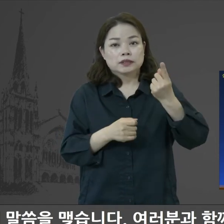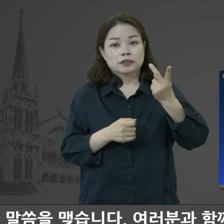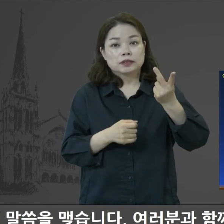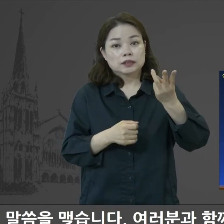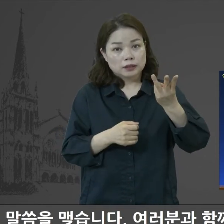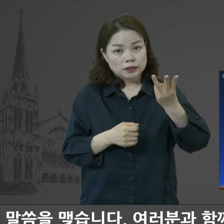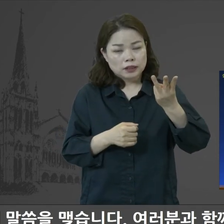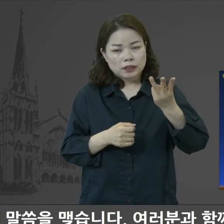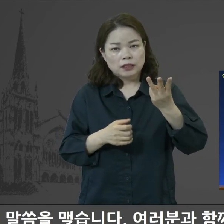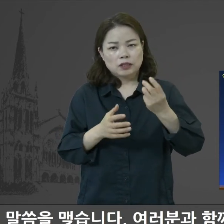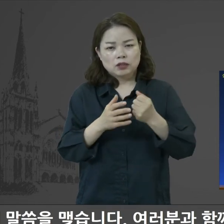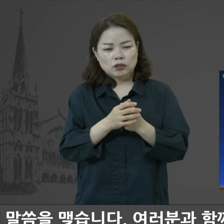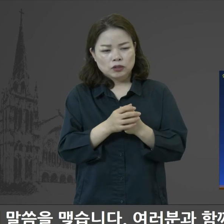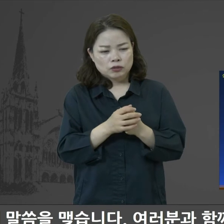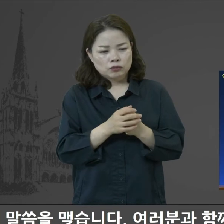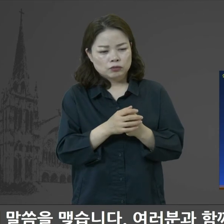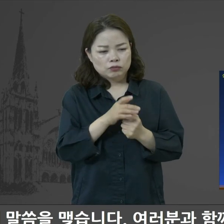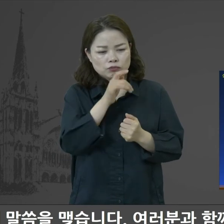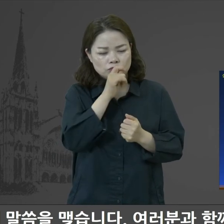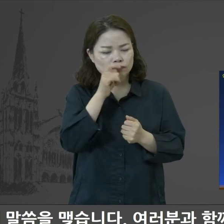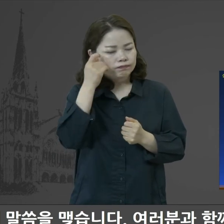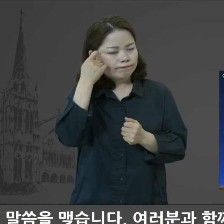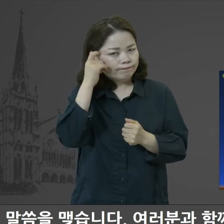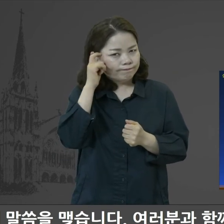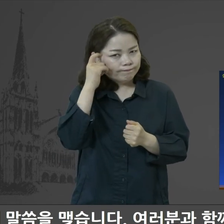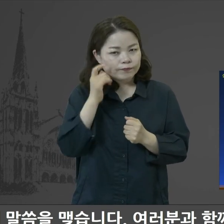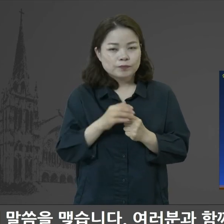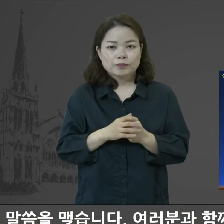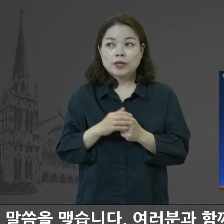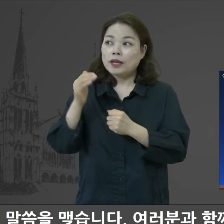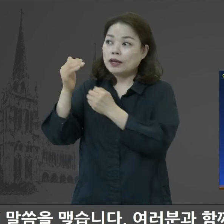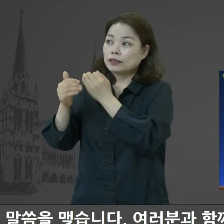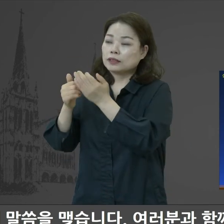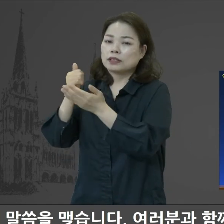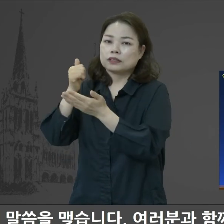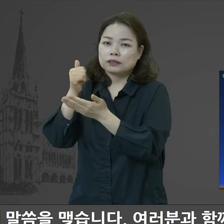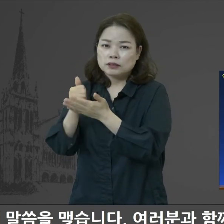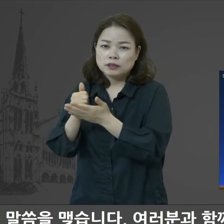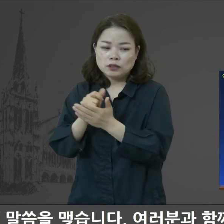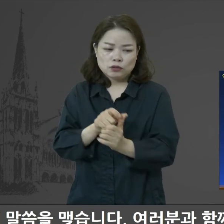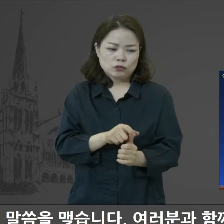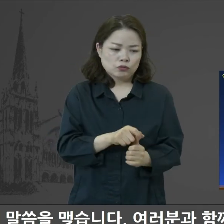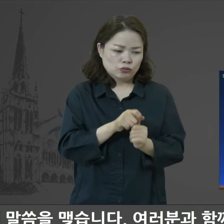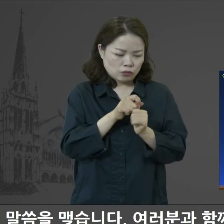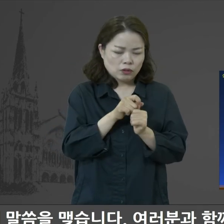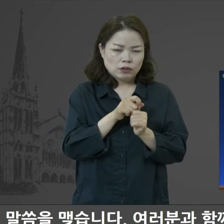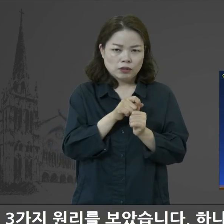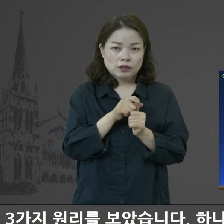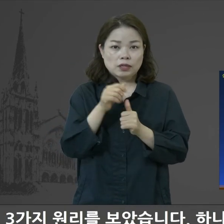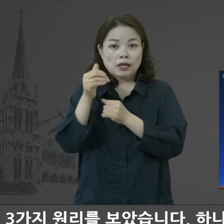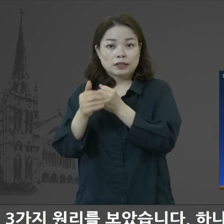원리를 하나하나 쭉 묵상해 보면서 하나님의 구원